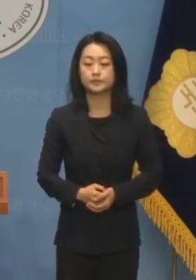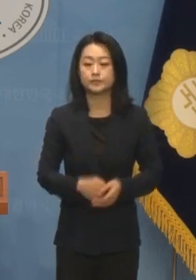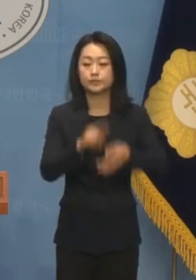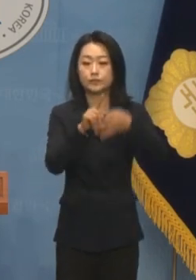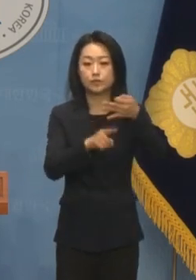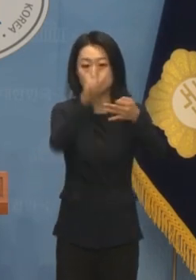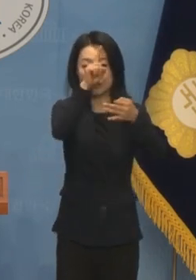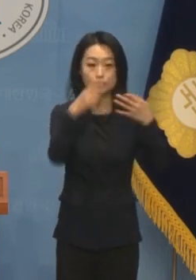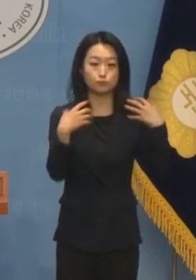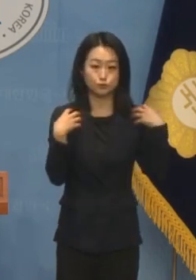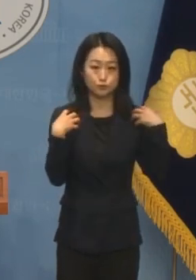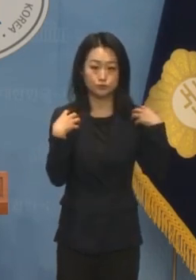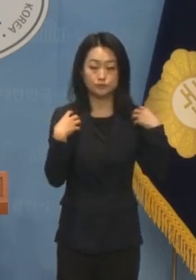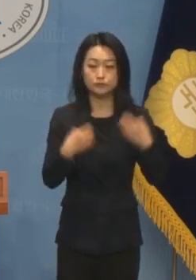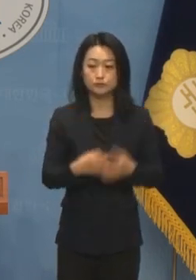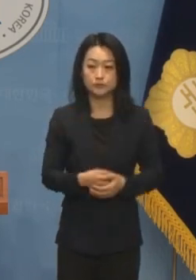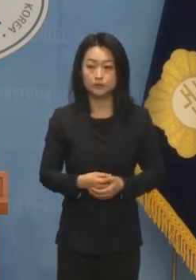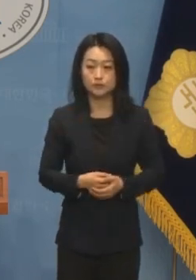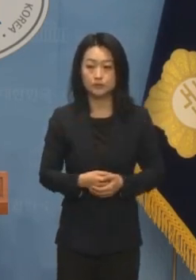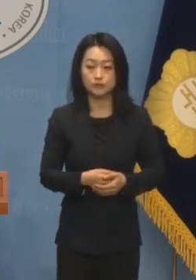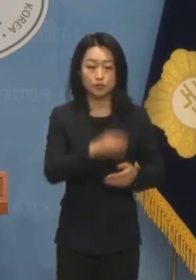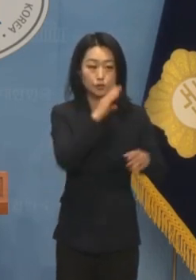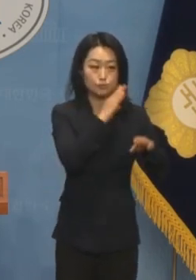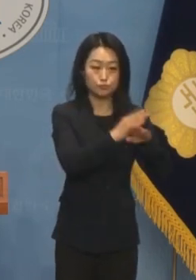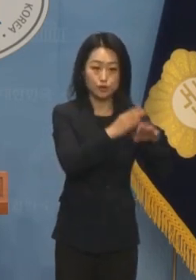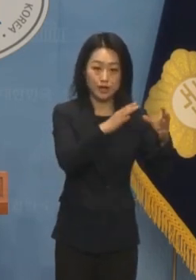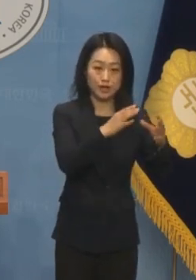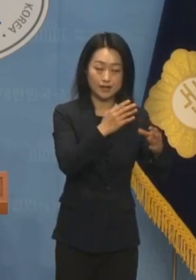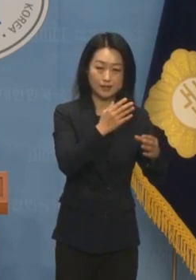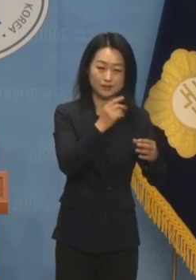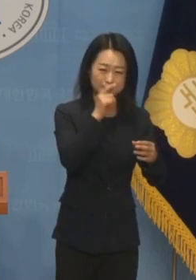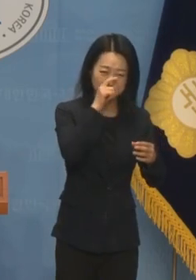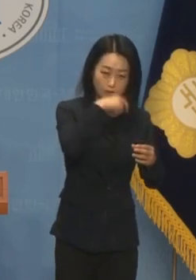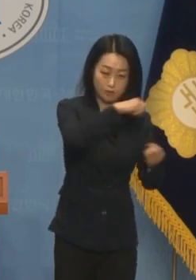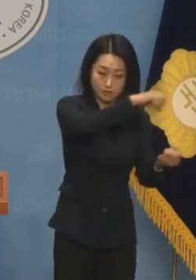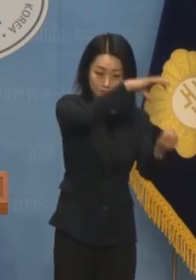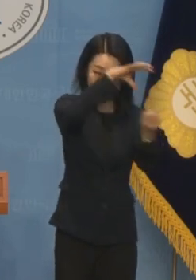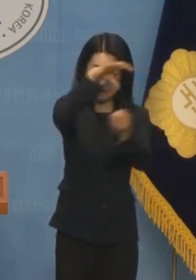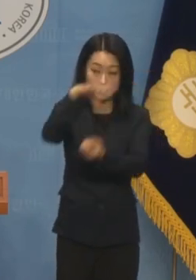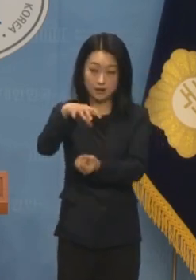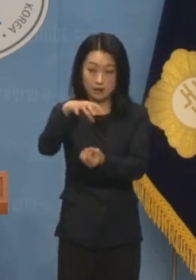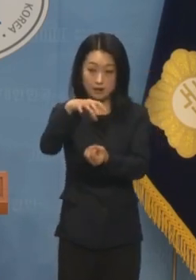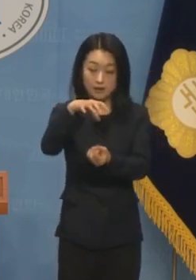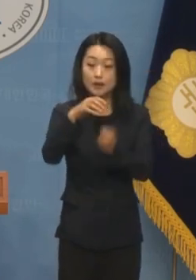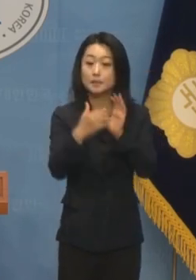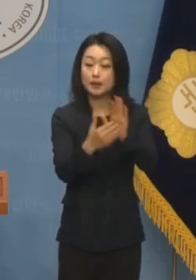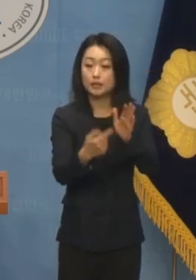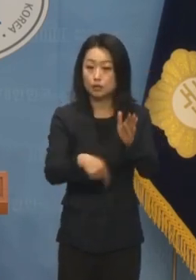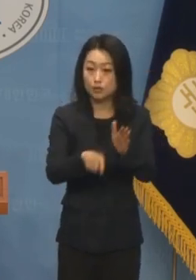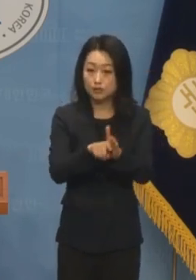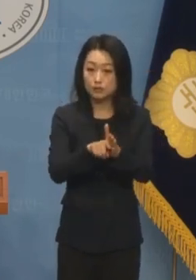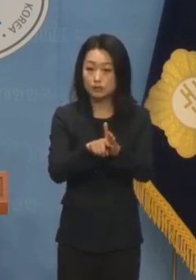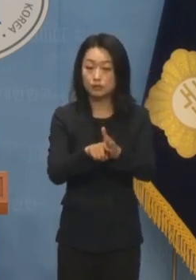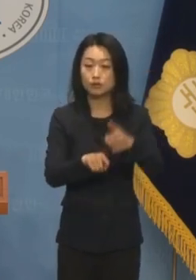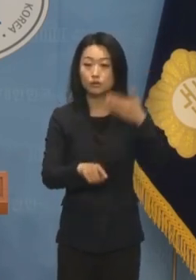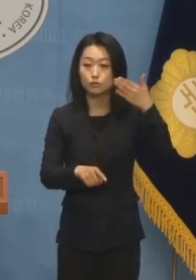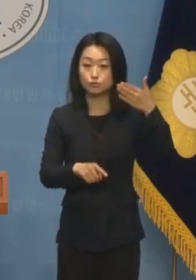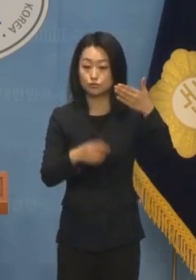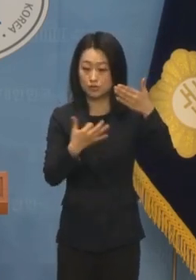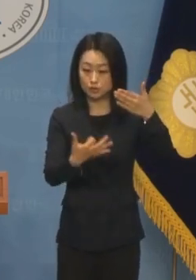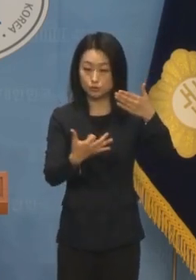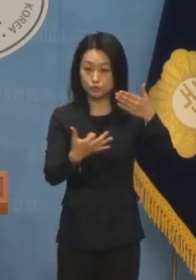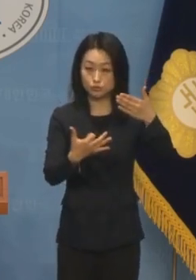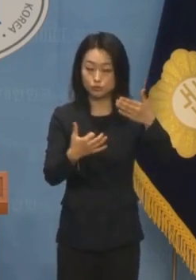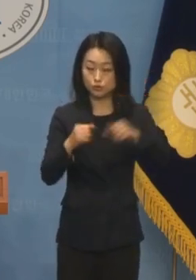윤석열 정부는 북한의 오물풍선 발생에 대응하기 위해 9.19 남북 군사합의를